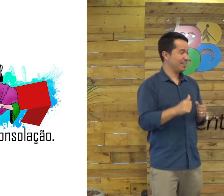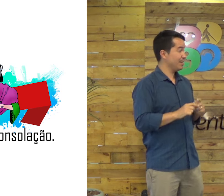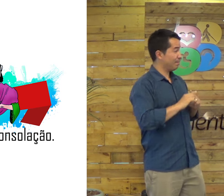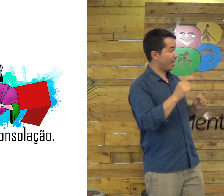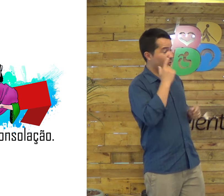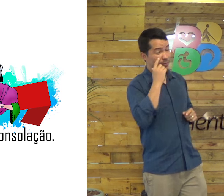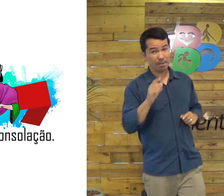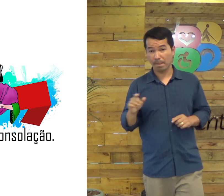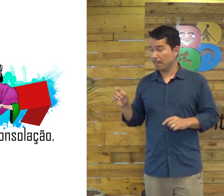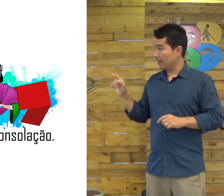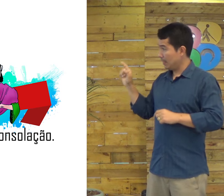filhos na fé.